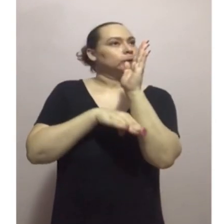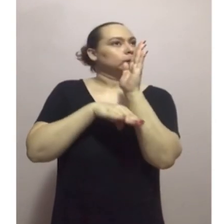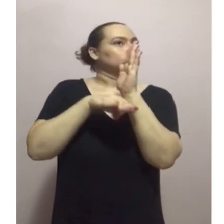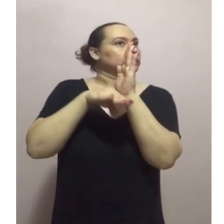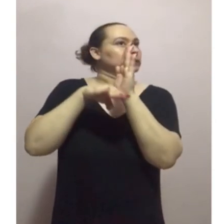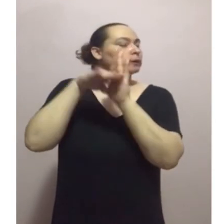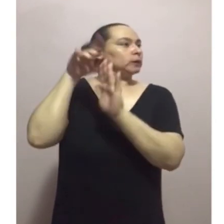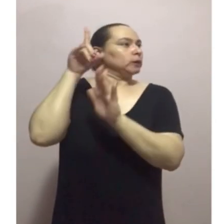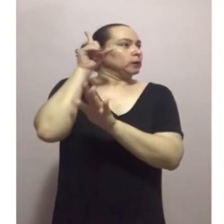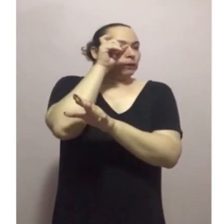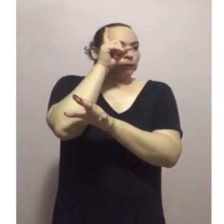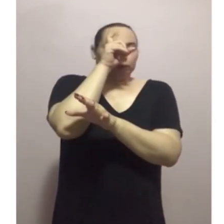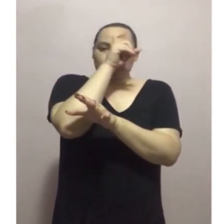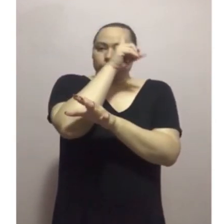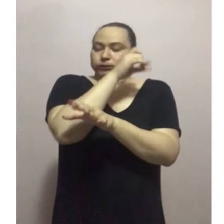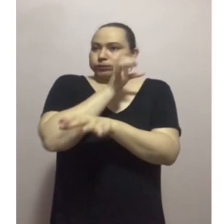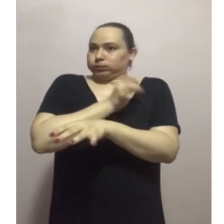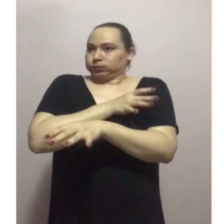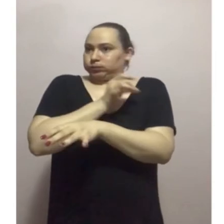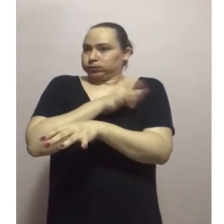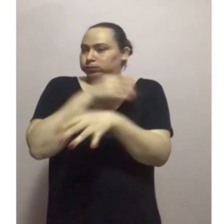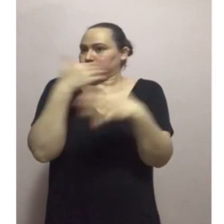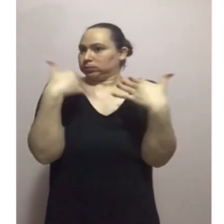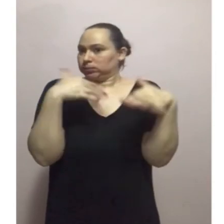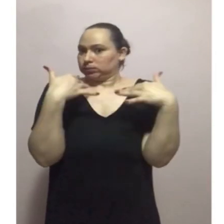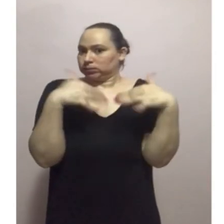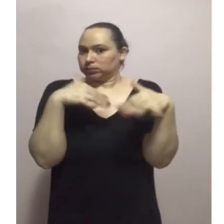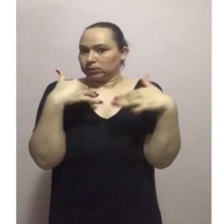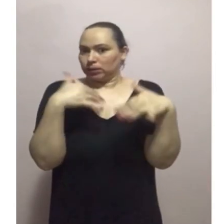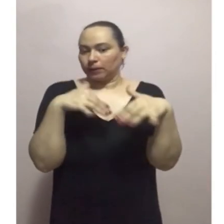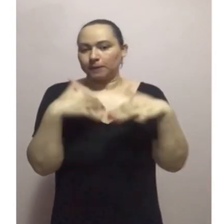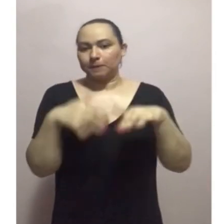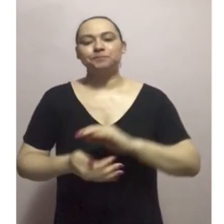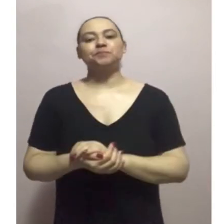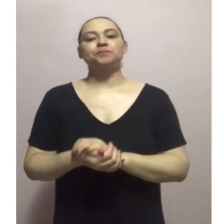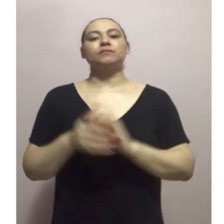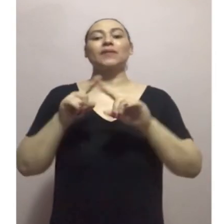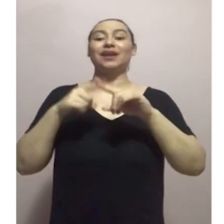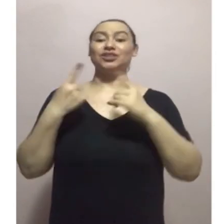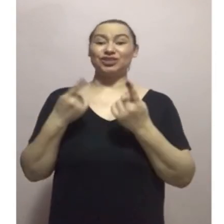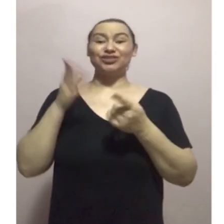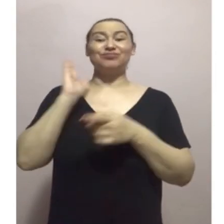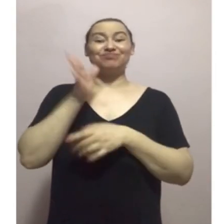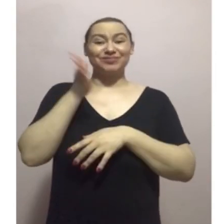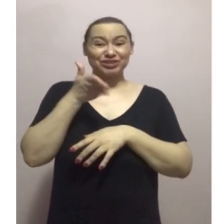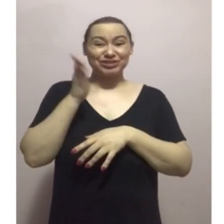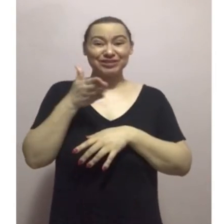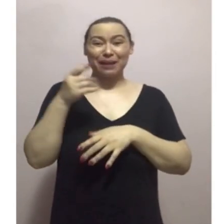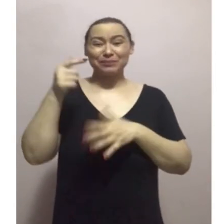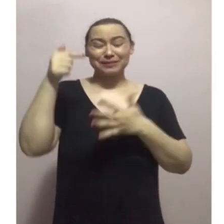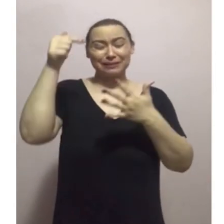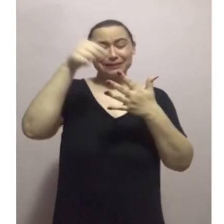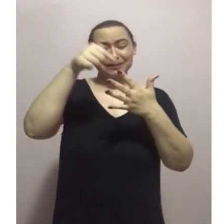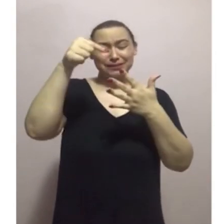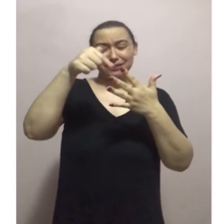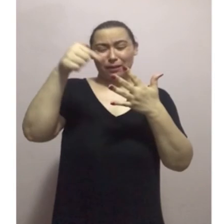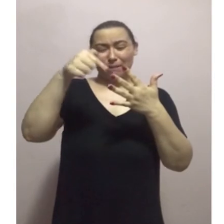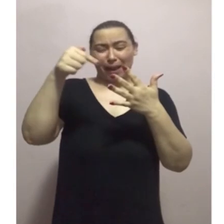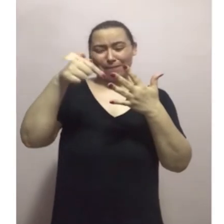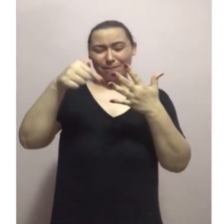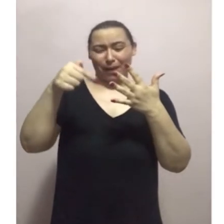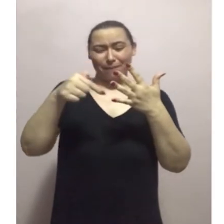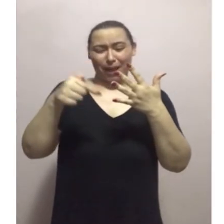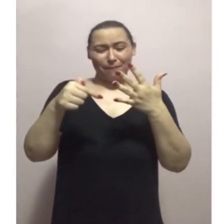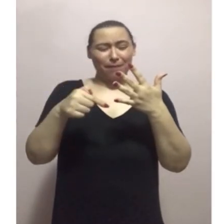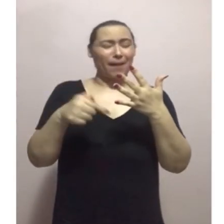muito tenso, muito tenso. A gente já estava num nível que a gente já estava contando os